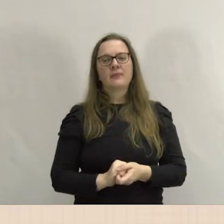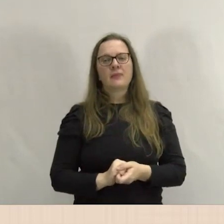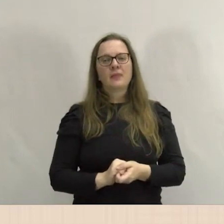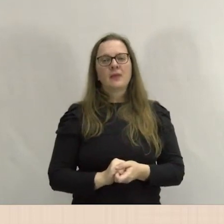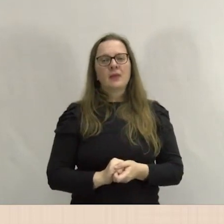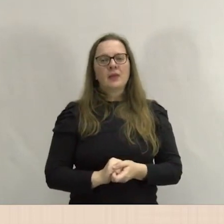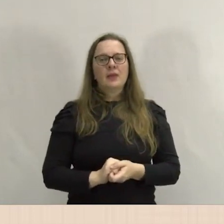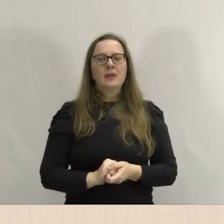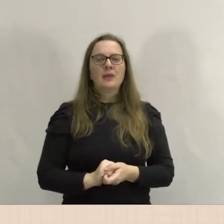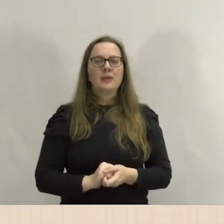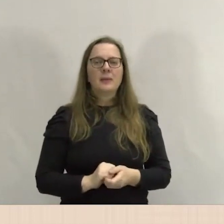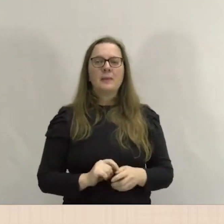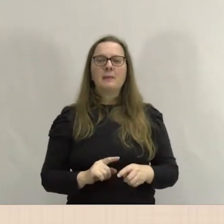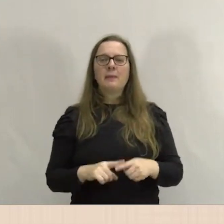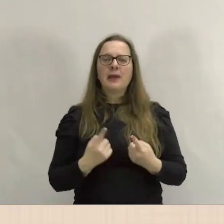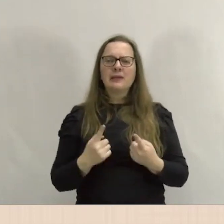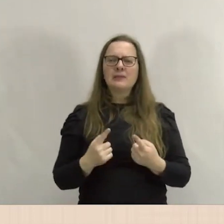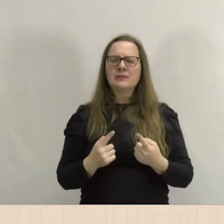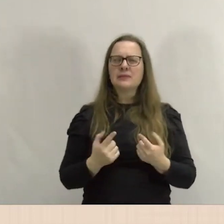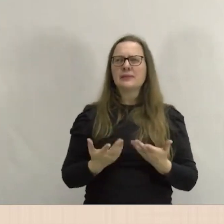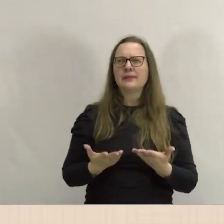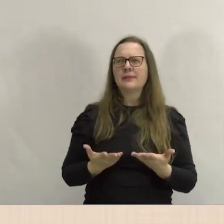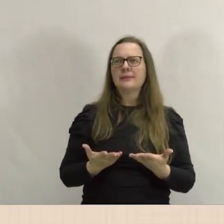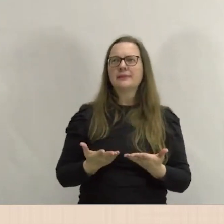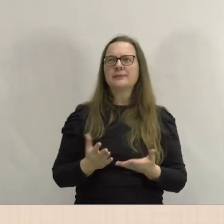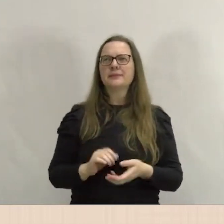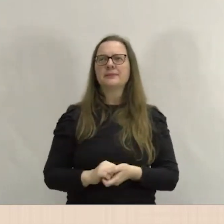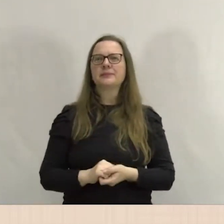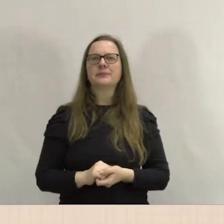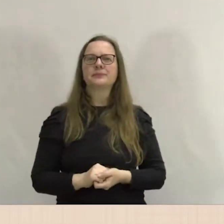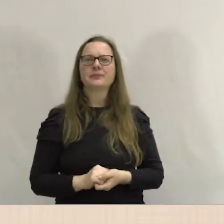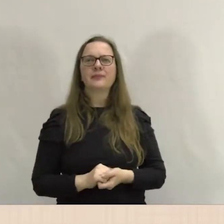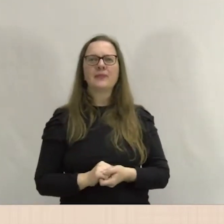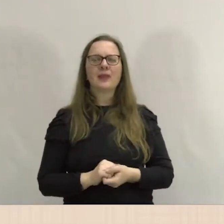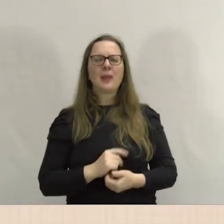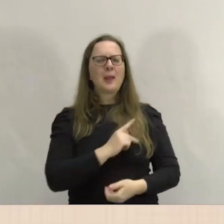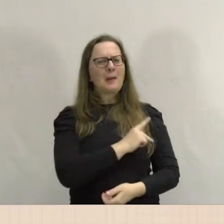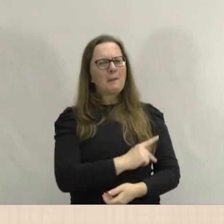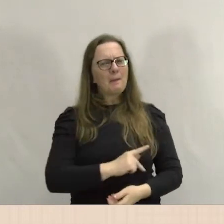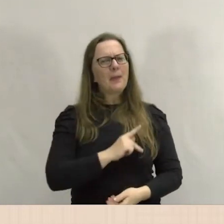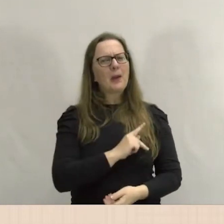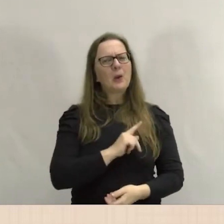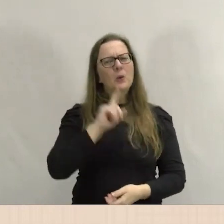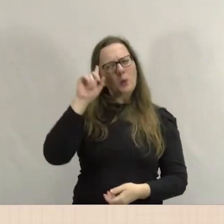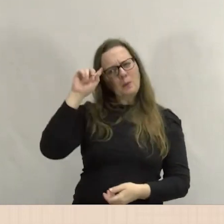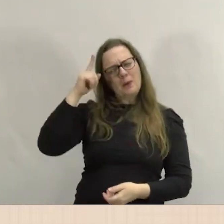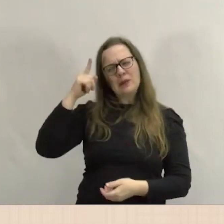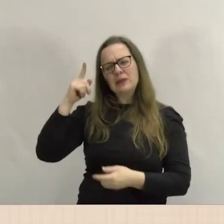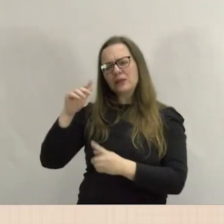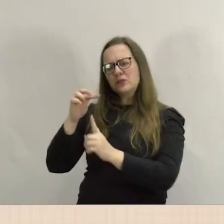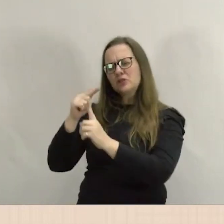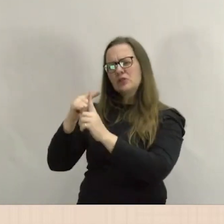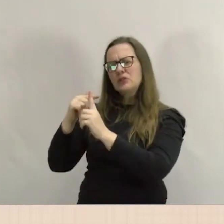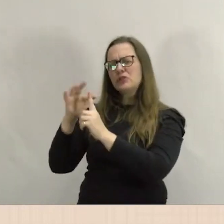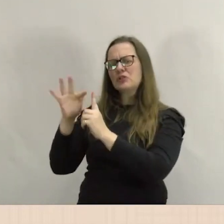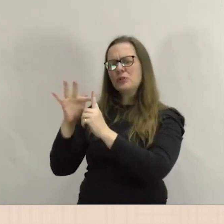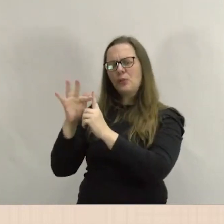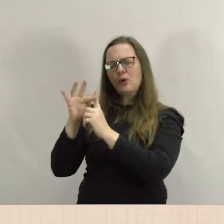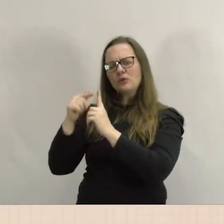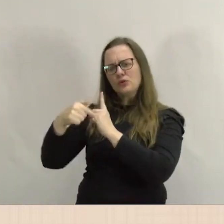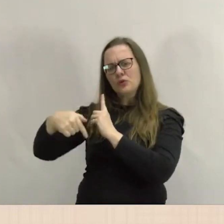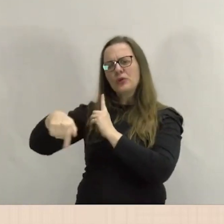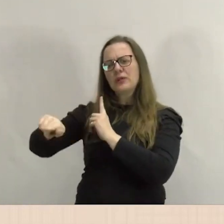não interfere mais a igreja. Então por que Paulo mandou Timóteo para interferir na igreja em Éfeso?